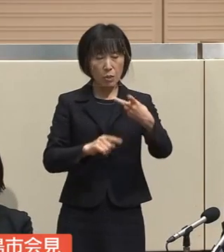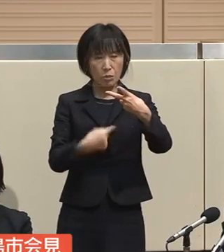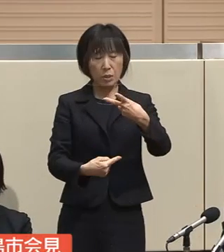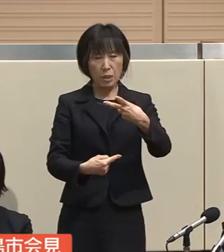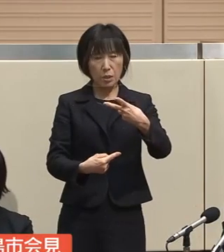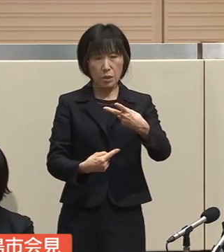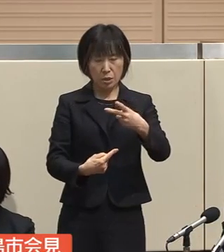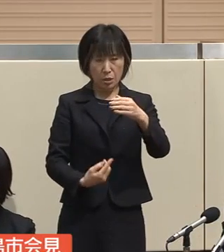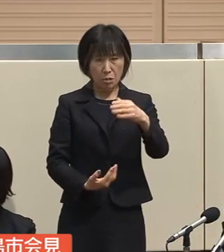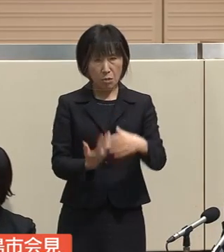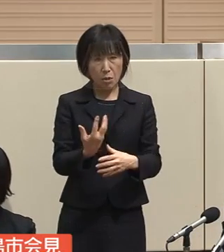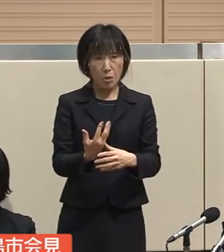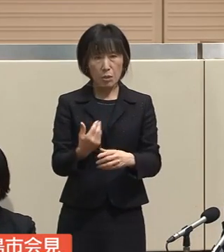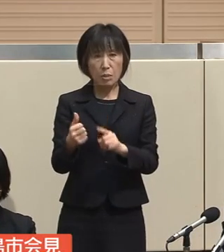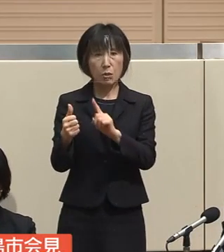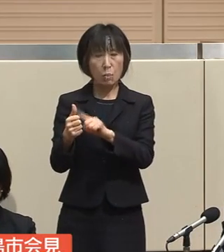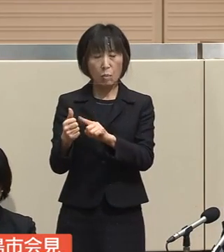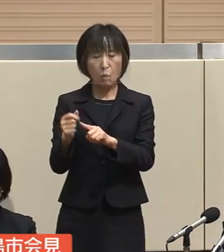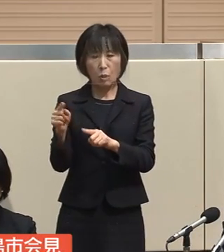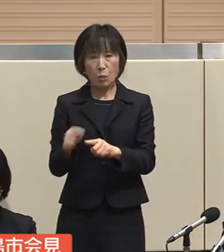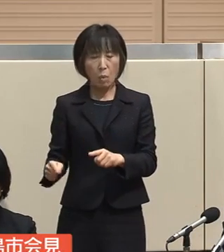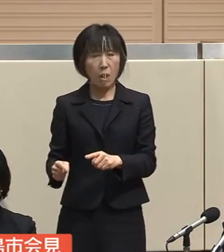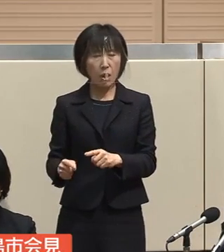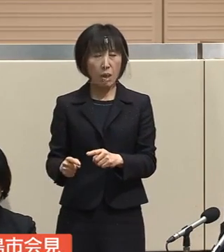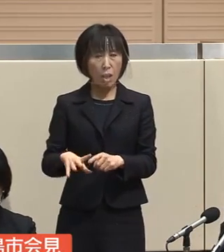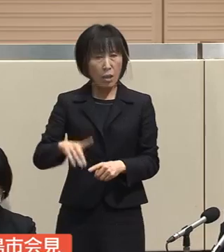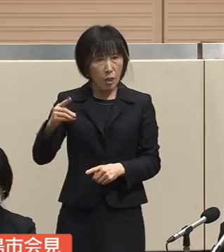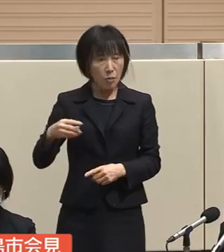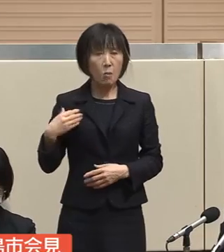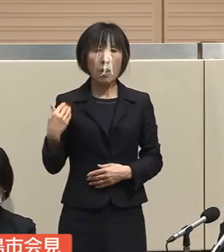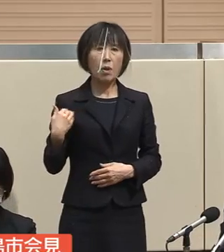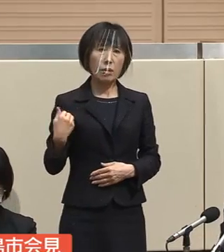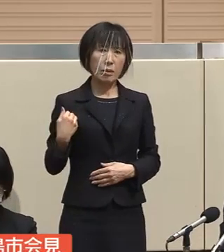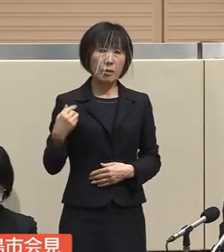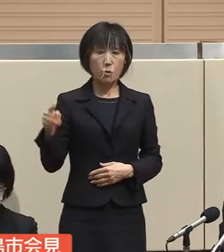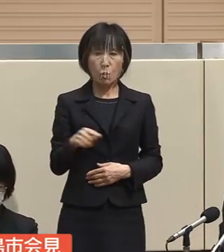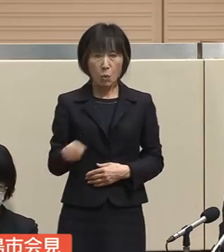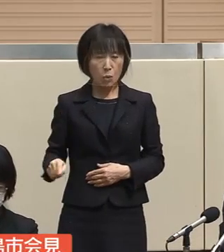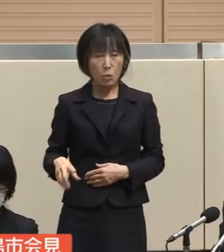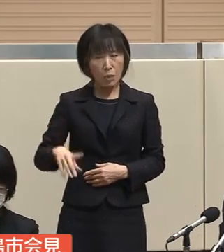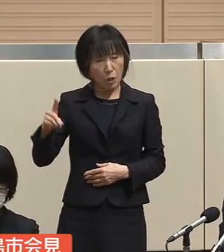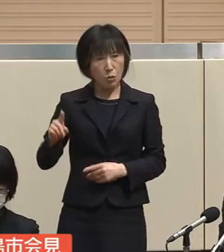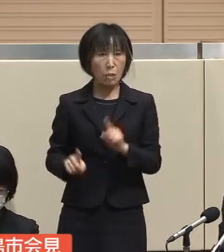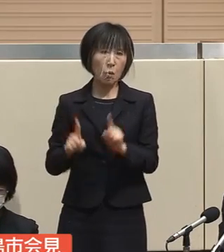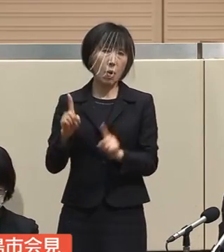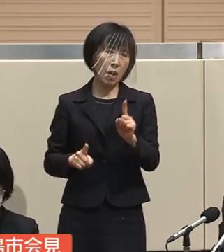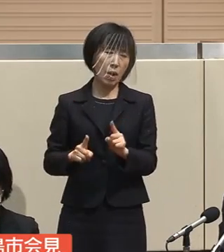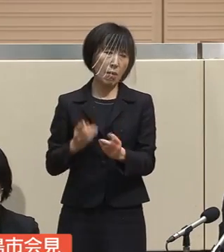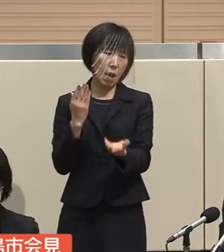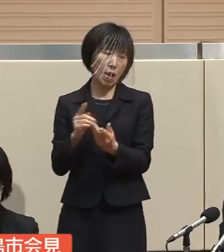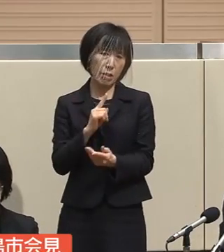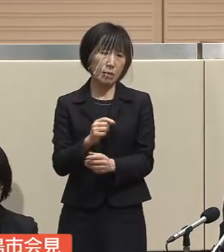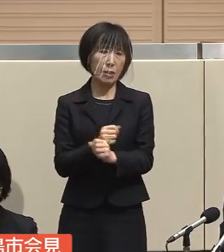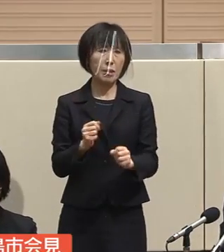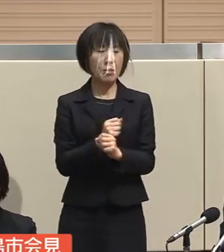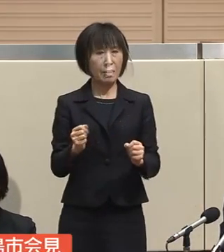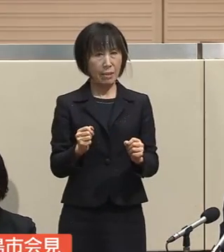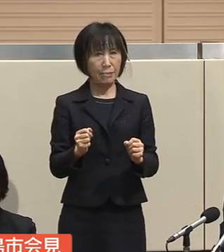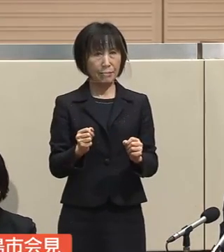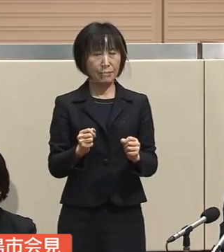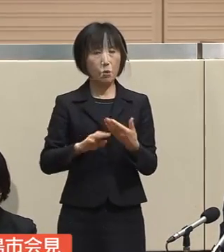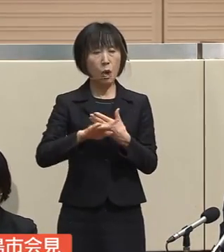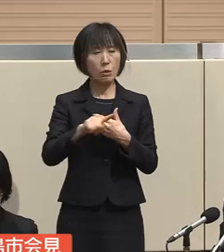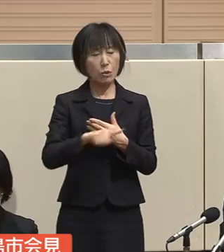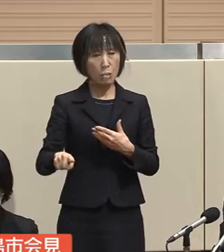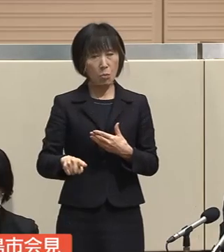ね、ないと。この人が必ず初発であるということはですね、断言できません。はい、他の方もいらっしゃ